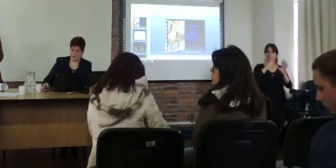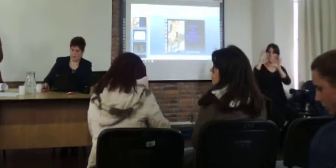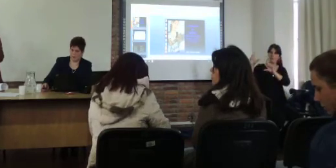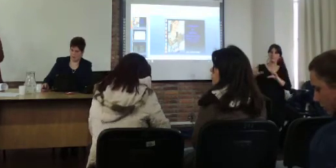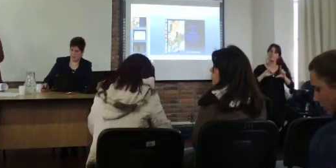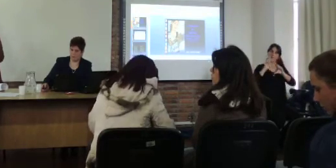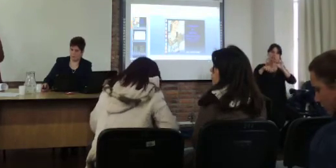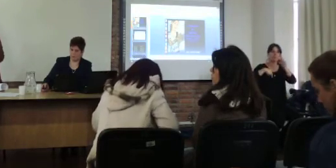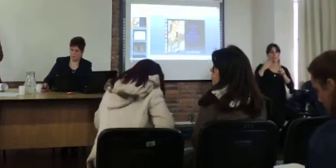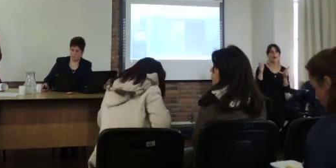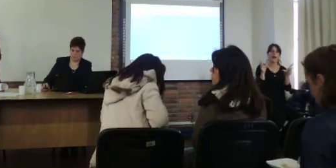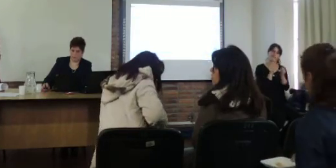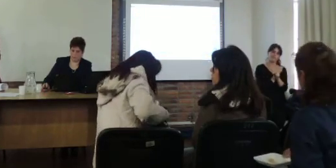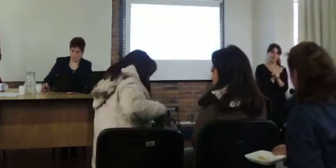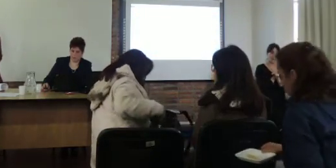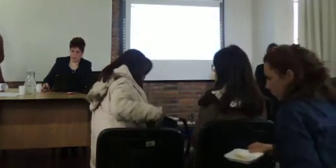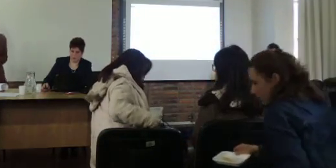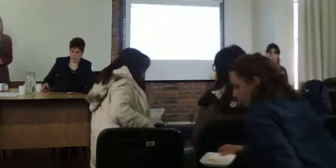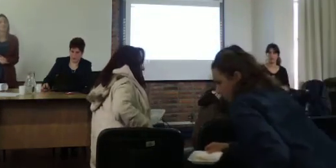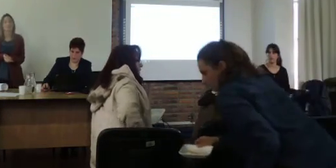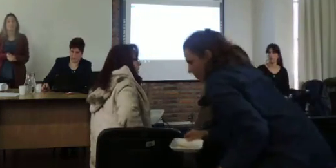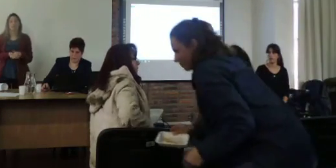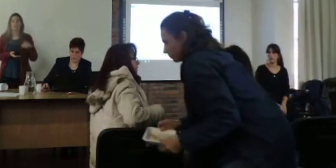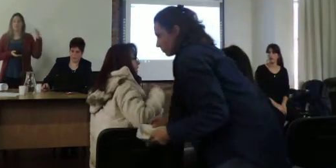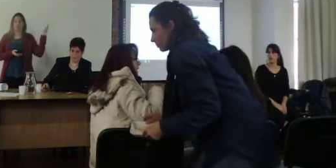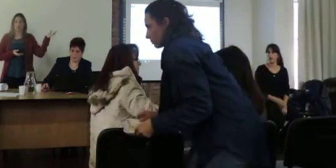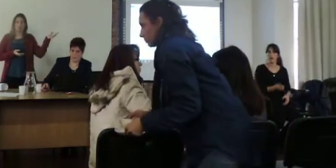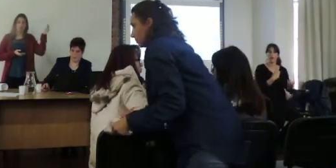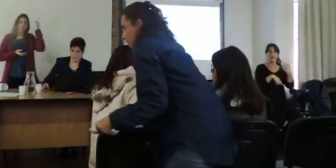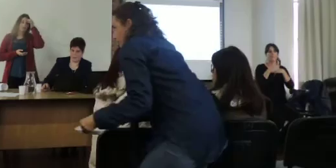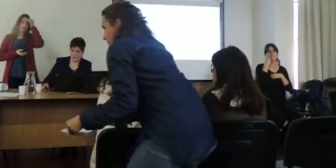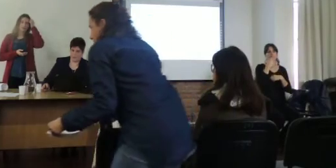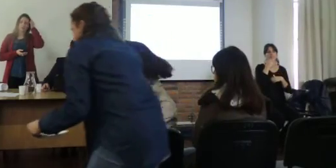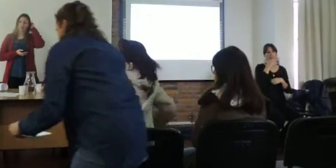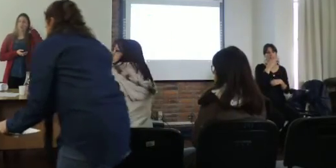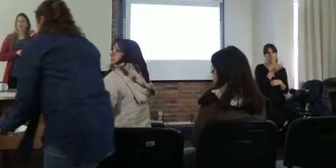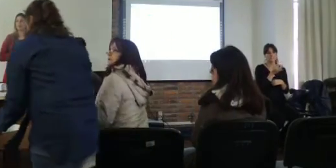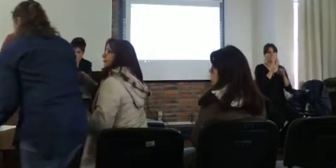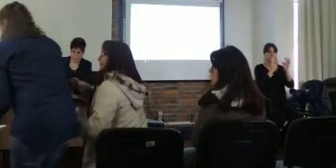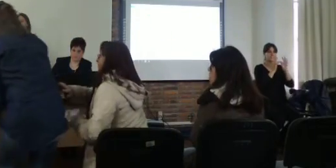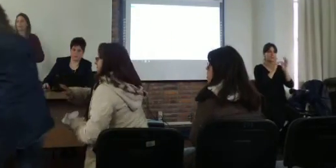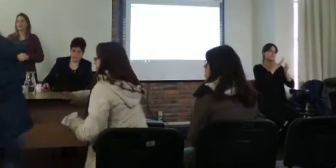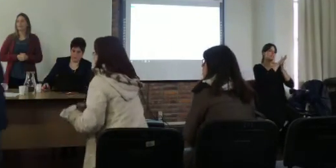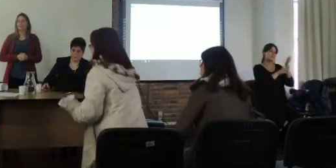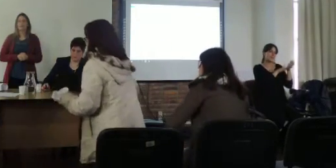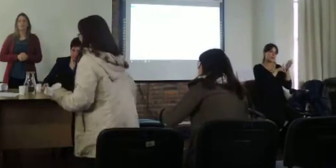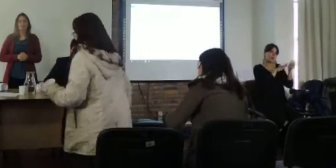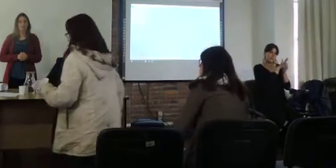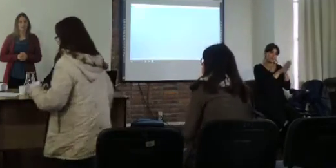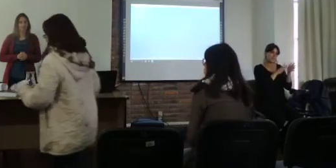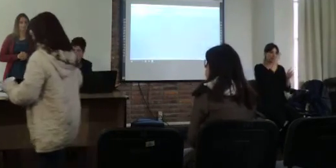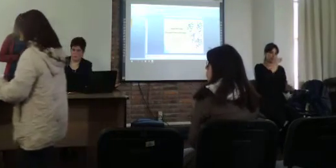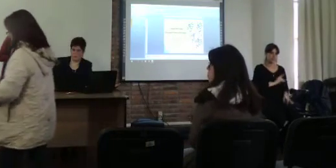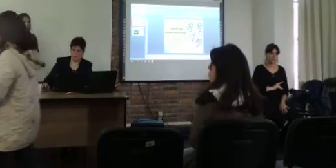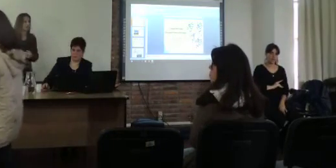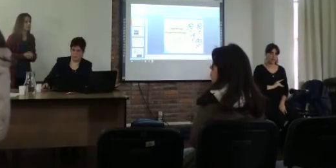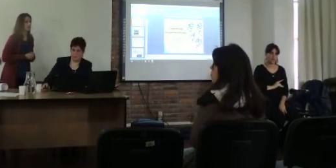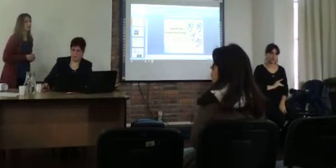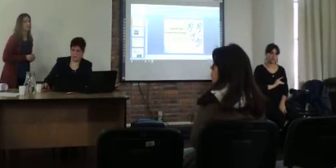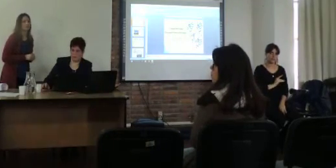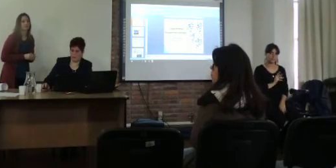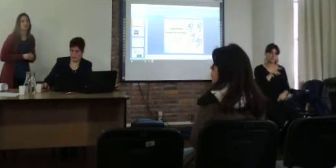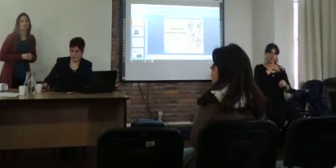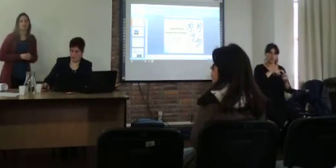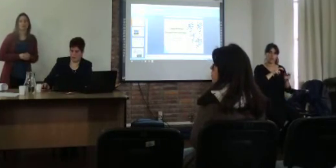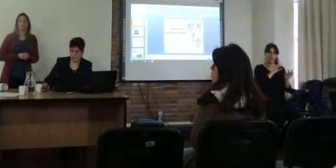todo. Y después al final, bueno, omití decir que nos está acompañando una intérprete de lengua de señas, Dalí Rojas, que es la que está